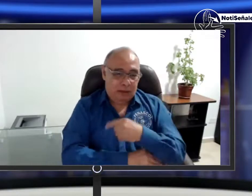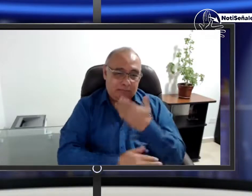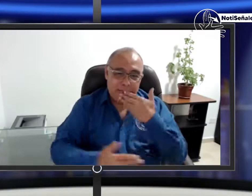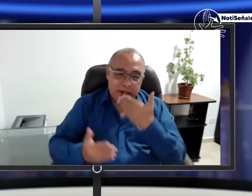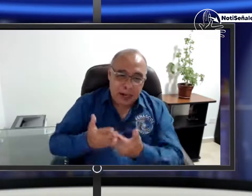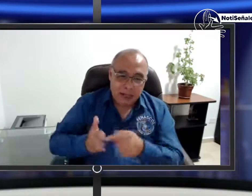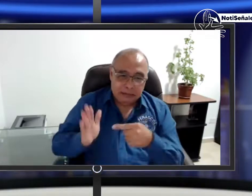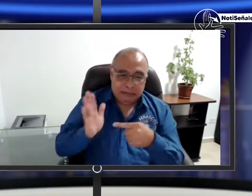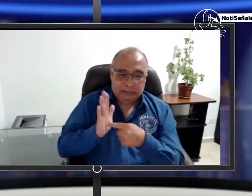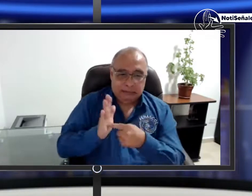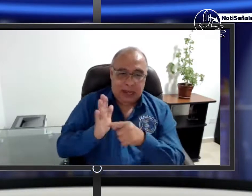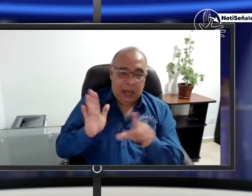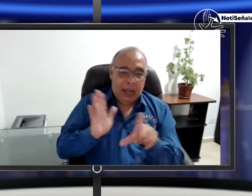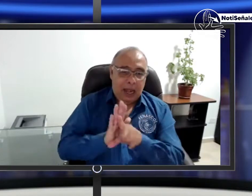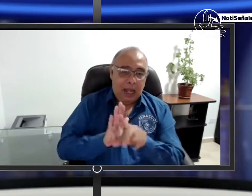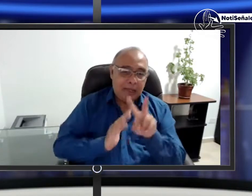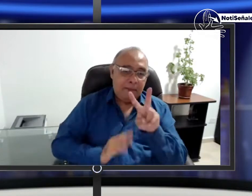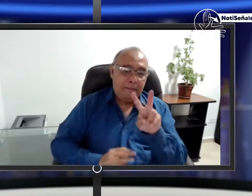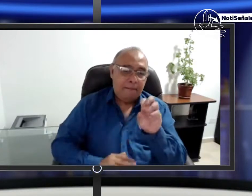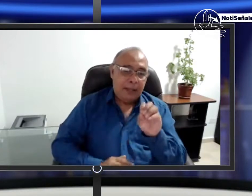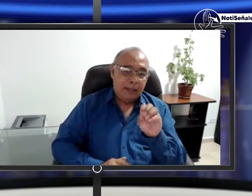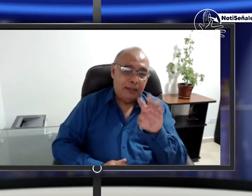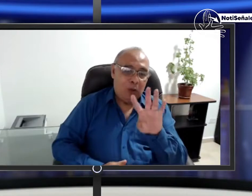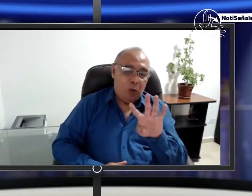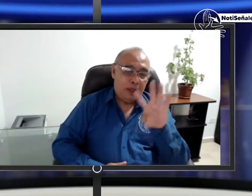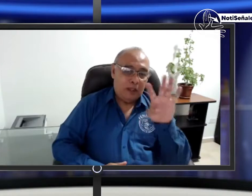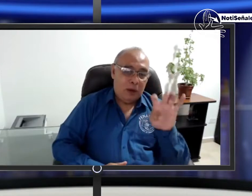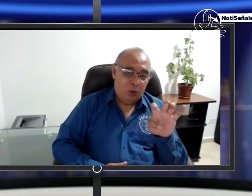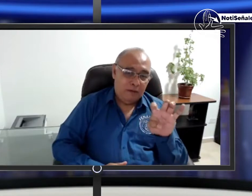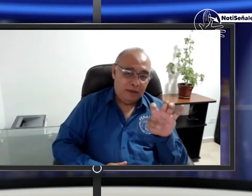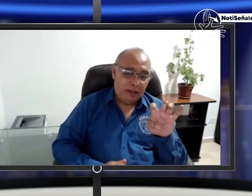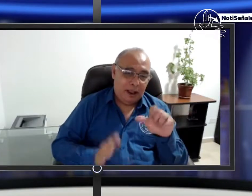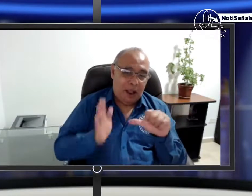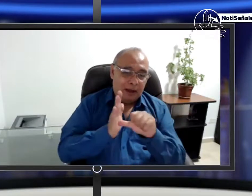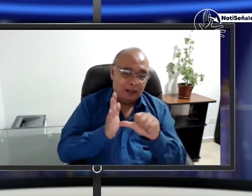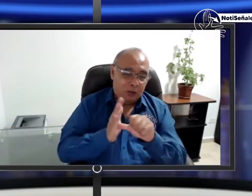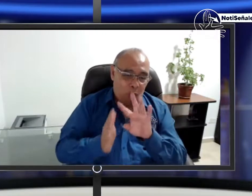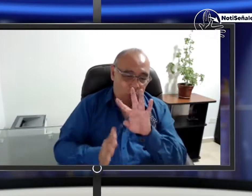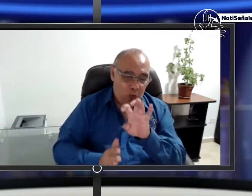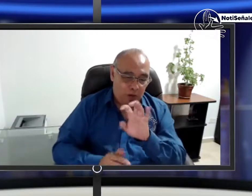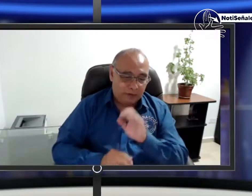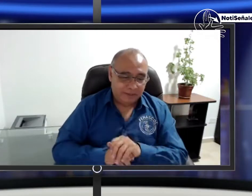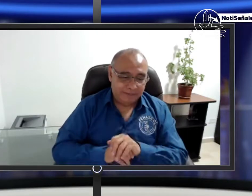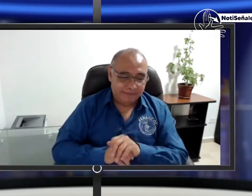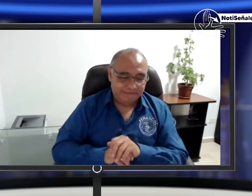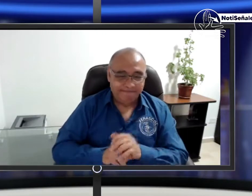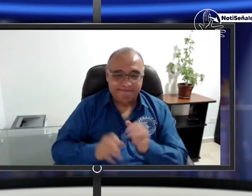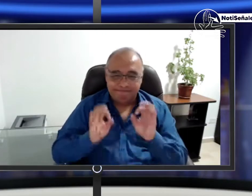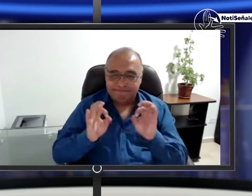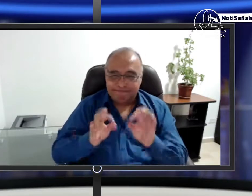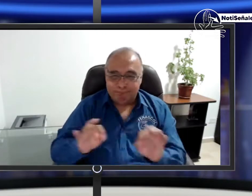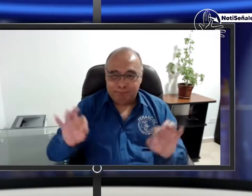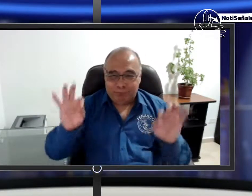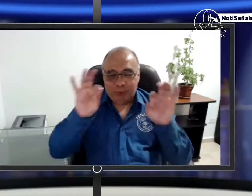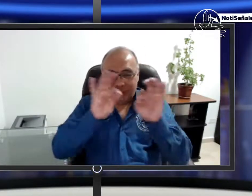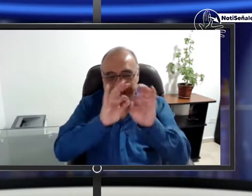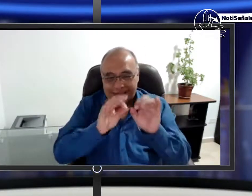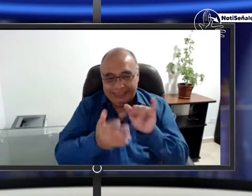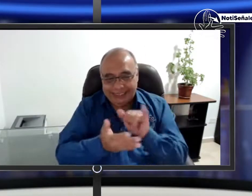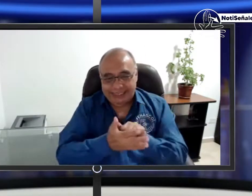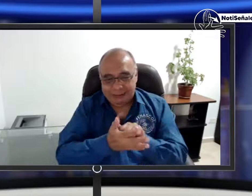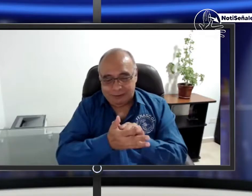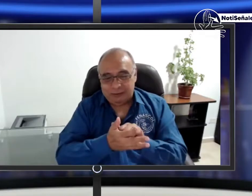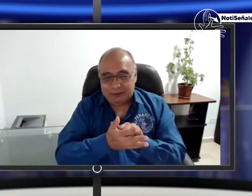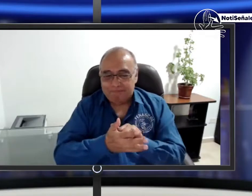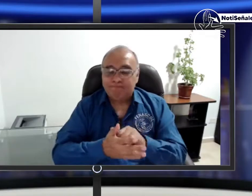parece precisamente el que está sujeto precisamente a esta ley y celebra el